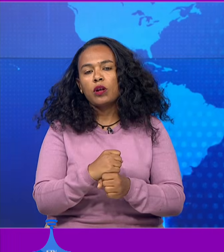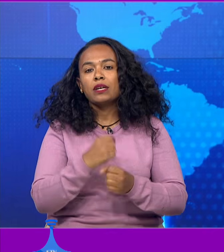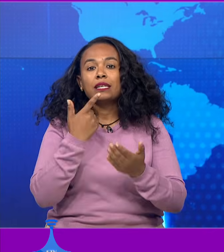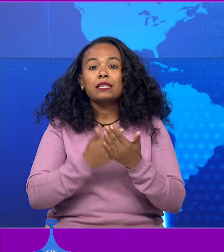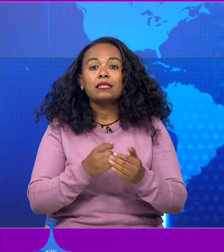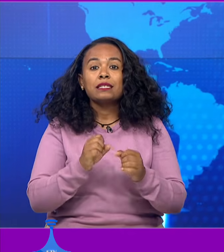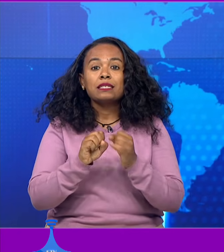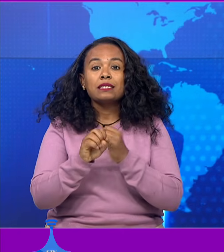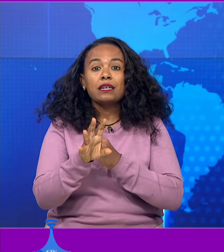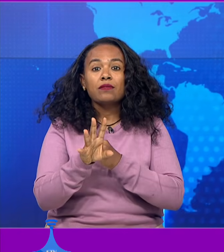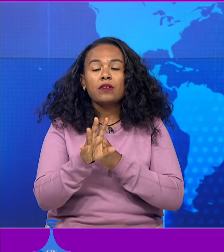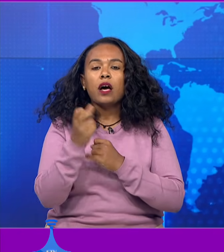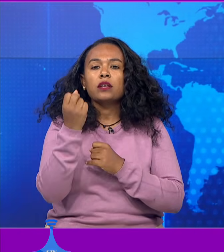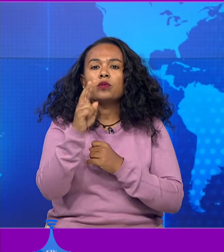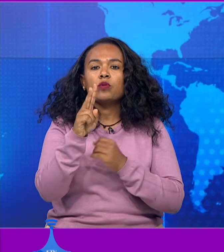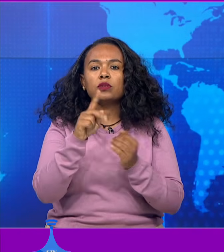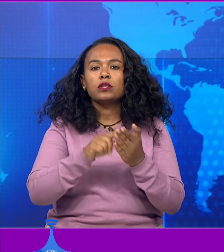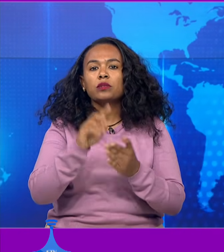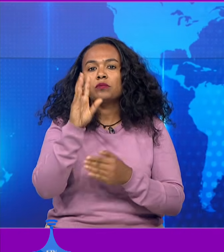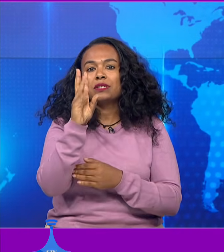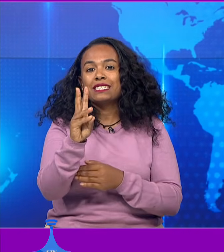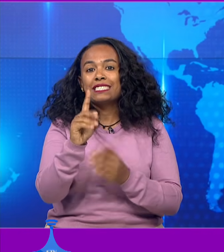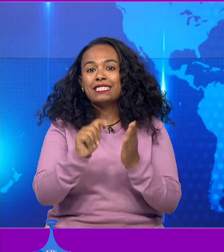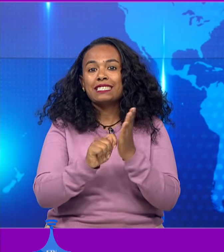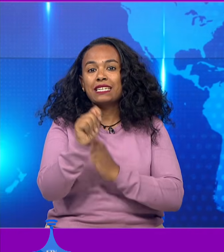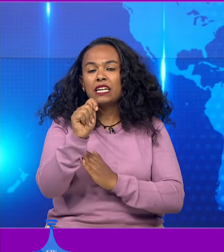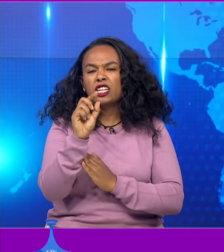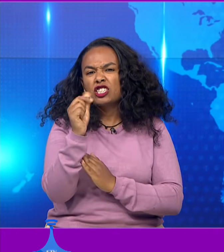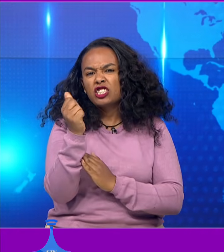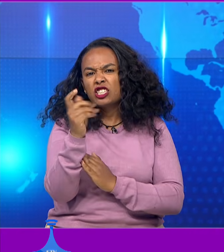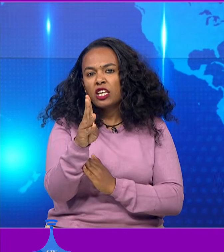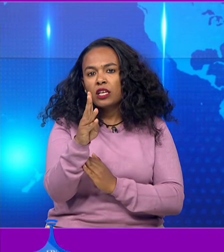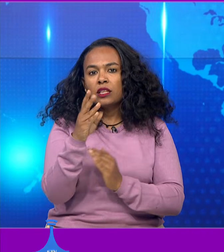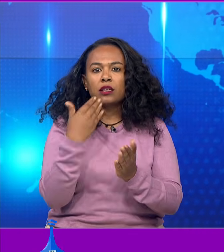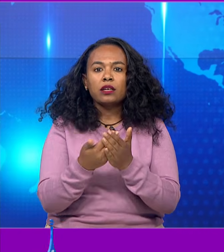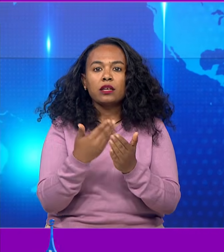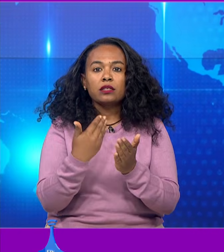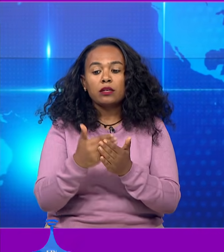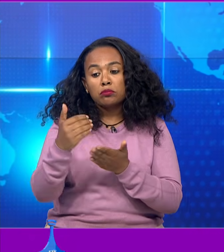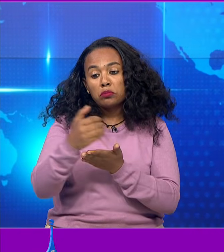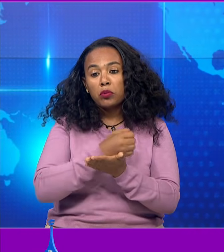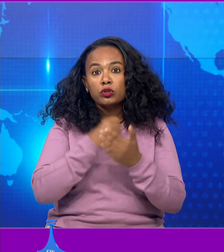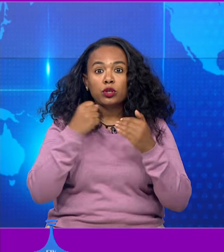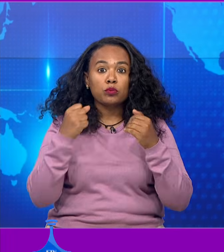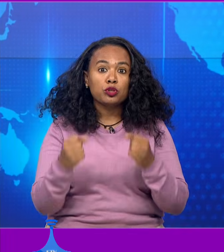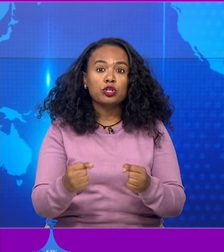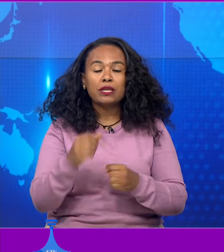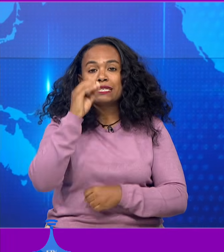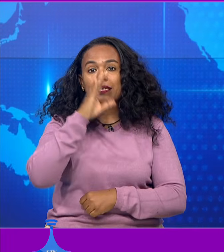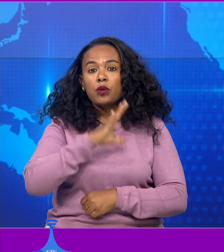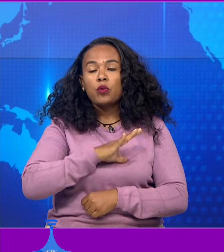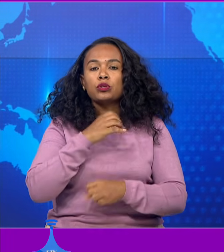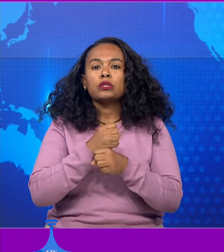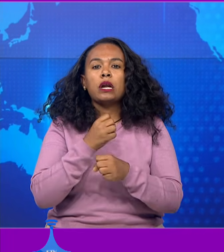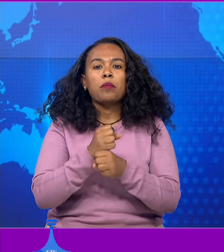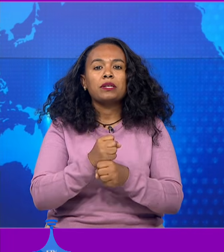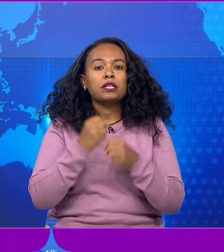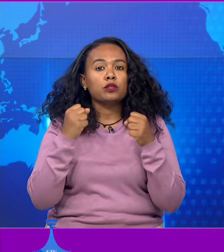ዘርፍ 12.6 ትሪሊየን ጥቂት ገንዘብ መሻማት ብንችል፣ ሰዎች ስራ ማስያዝ